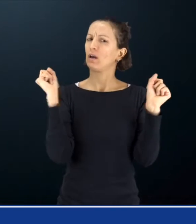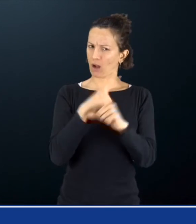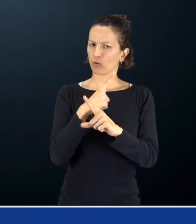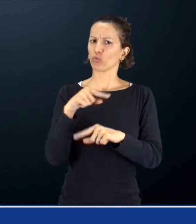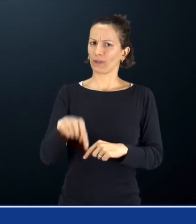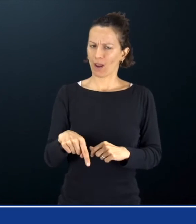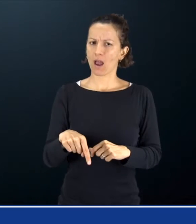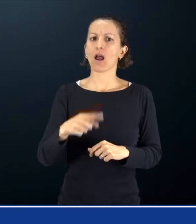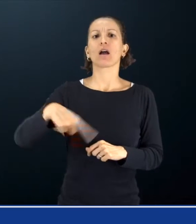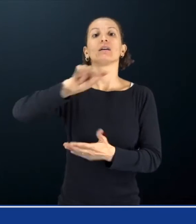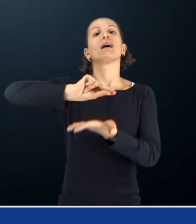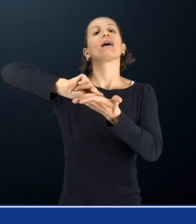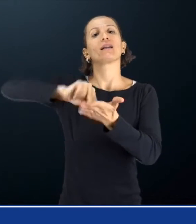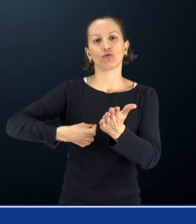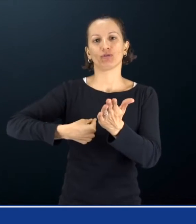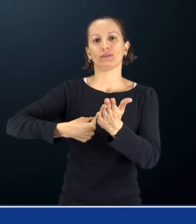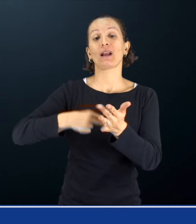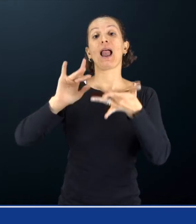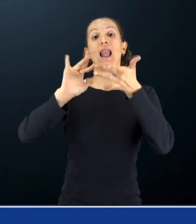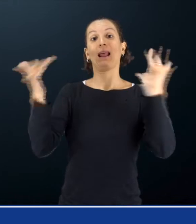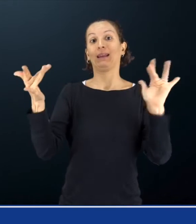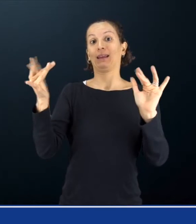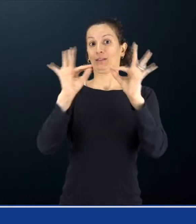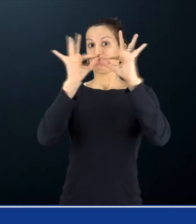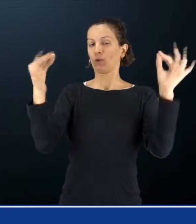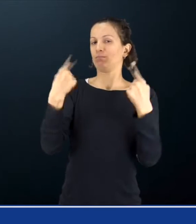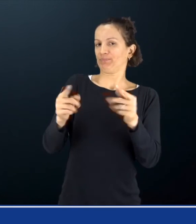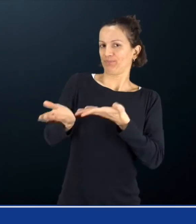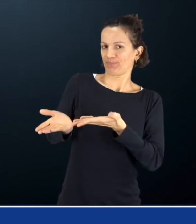partecipazione è gratuita, previa registrazione al seguente link.